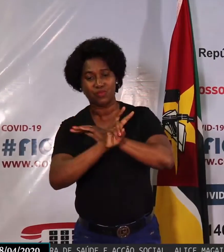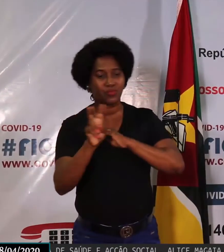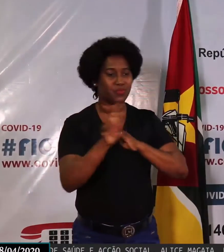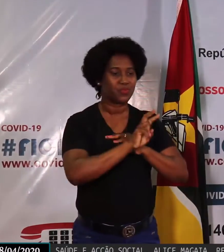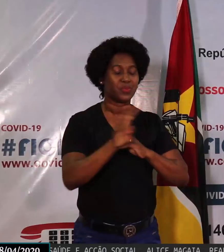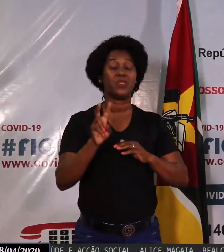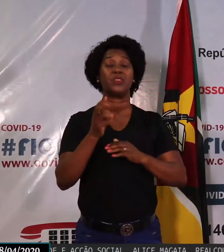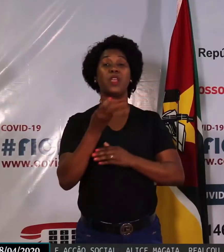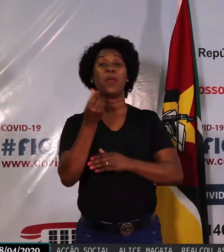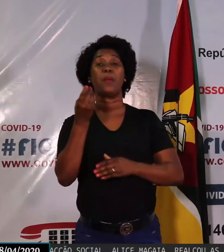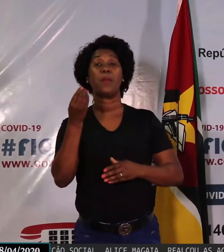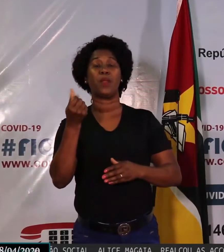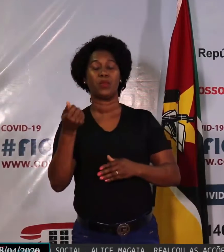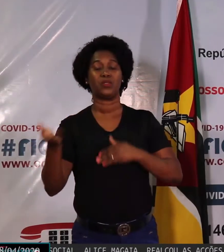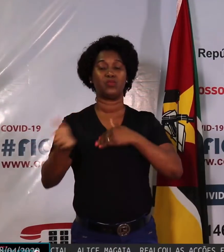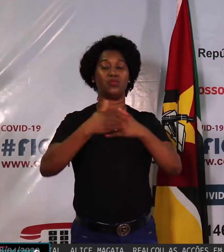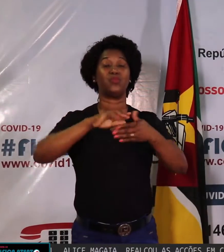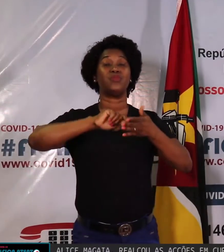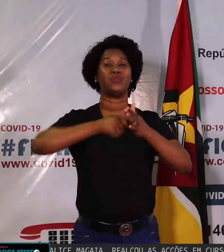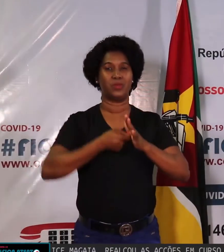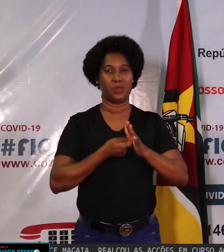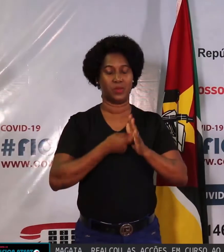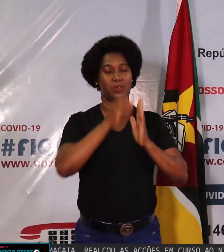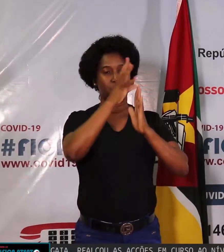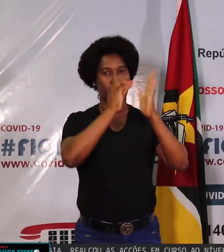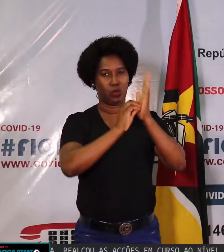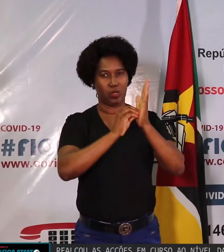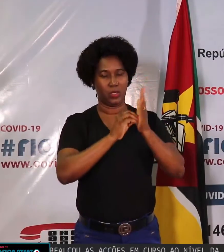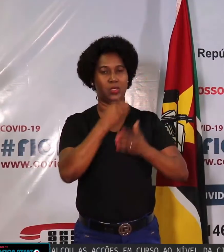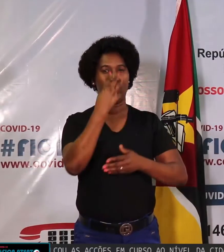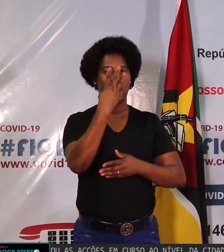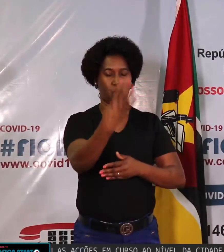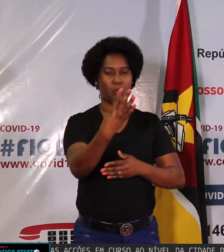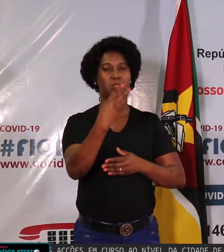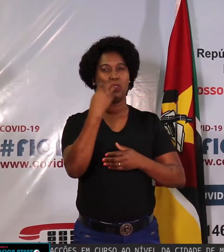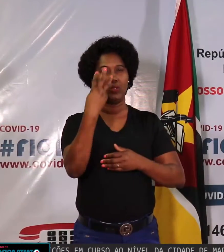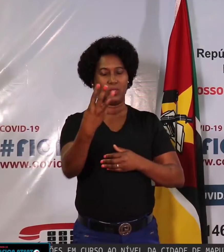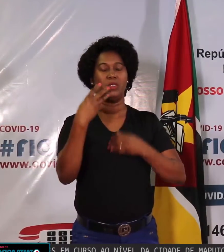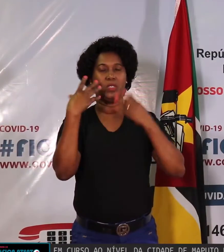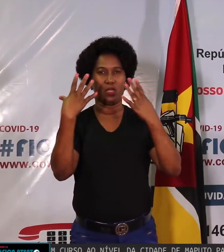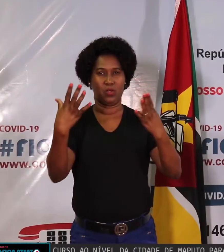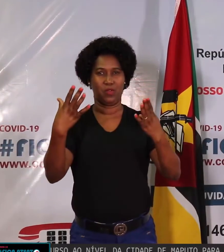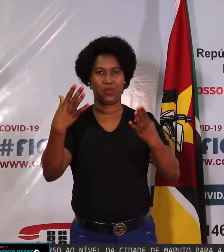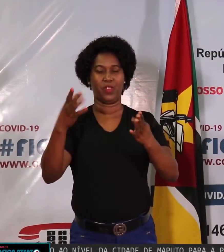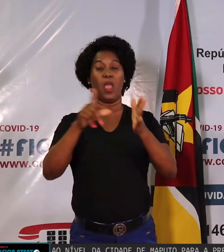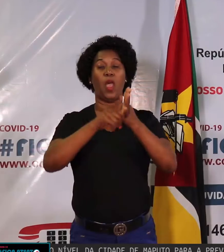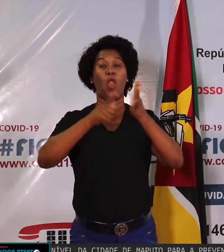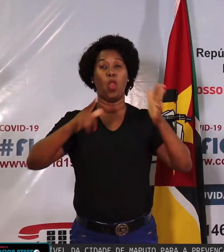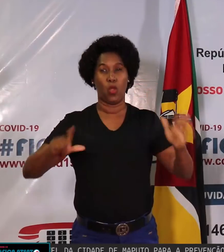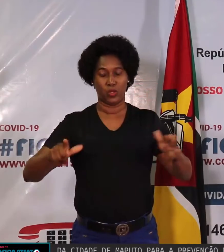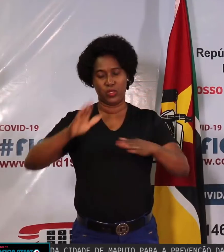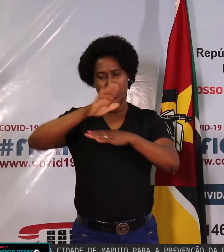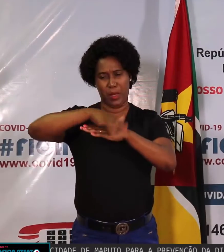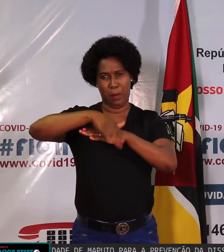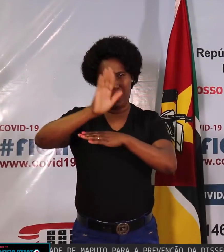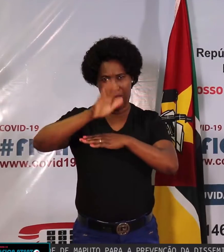sequência, procedeu ao encerramento de um total de 439 estabelecimentos comerciais do tipo